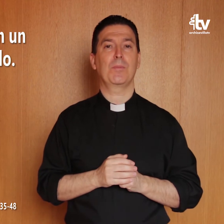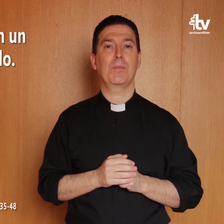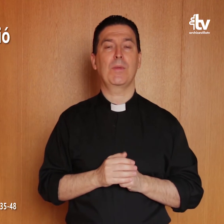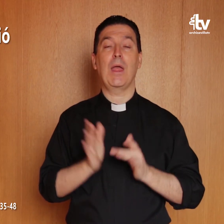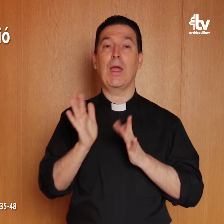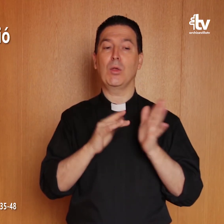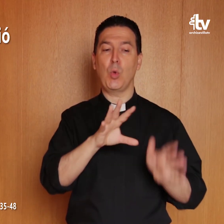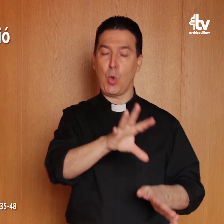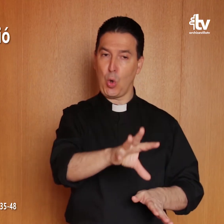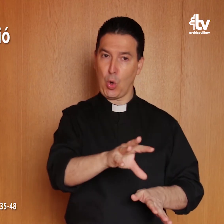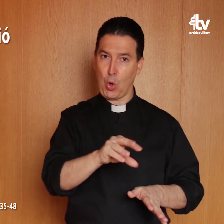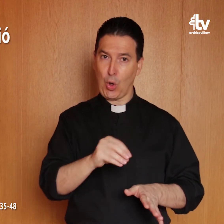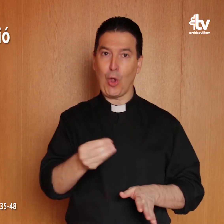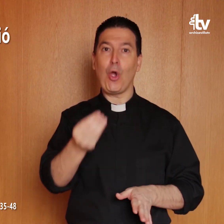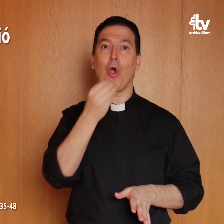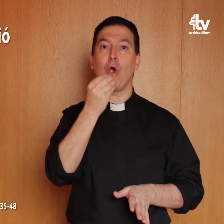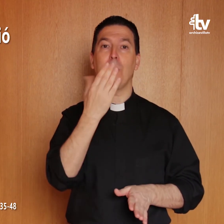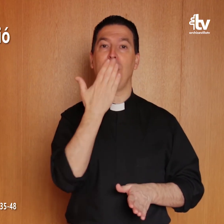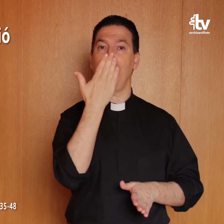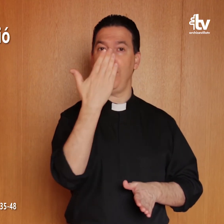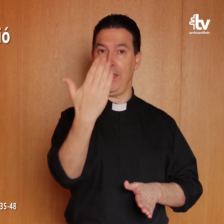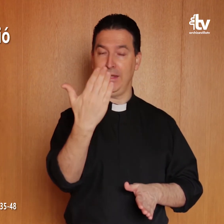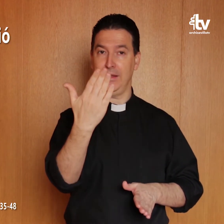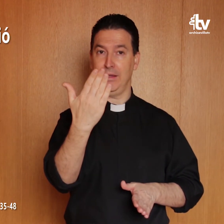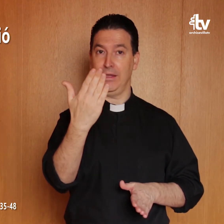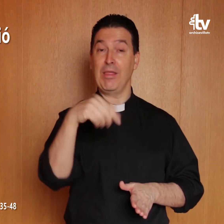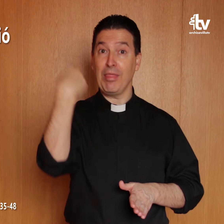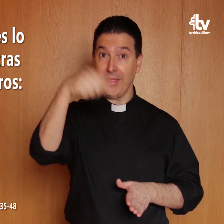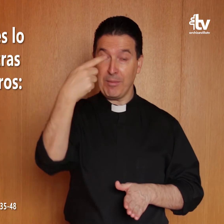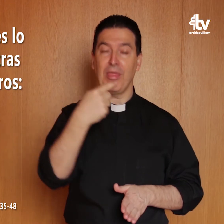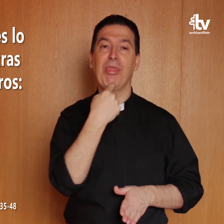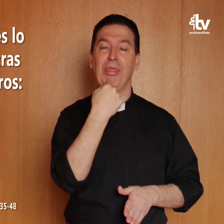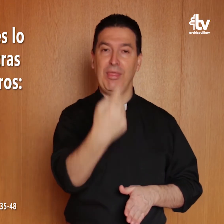Él lo tomó y comió delante de ellos y les dijo